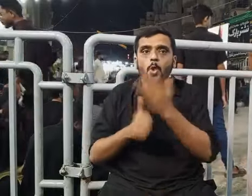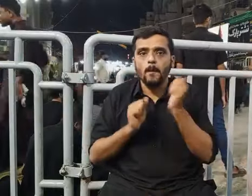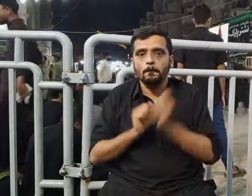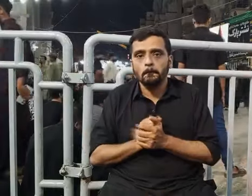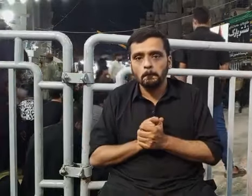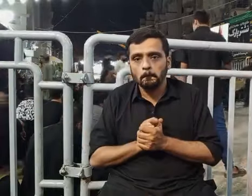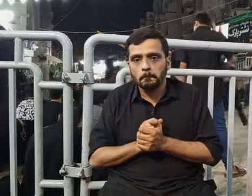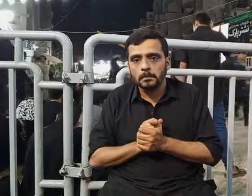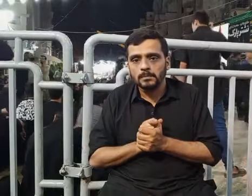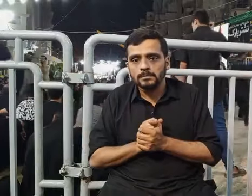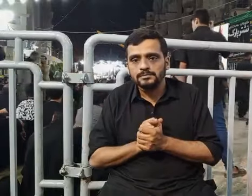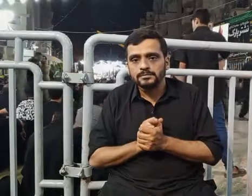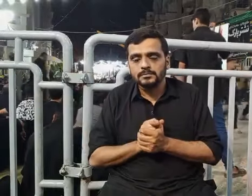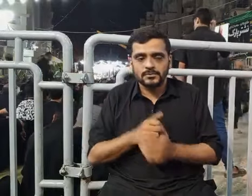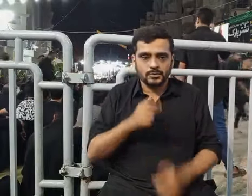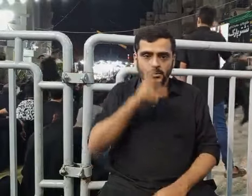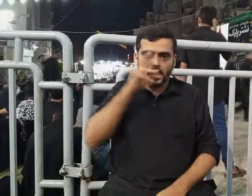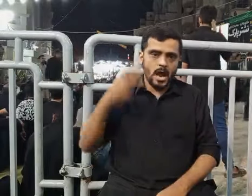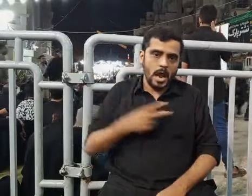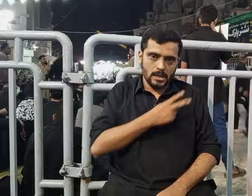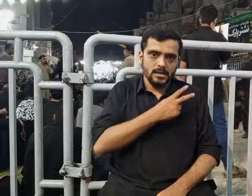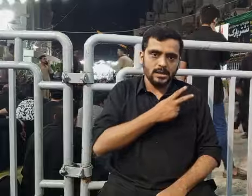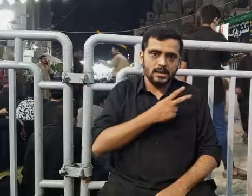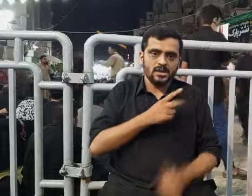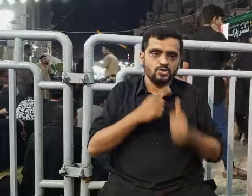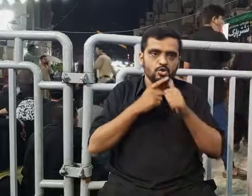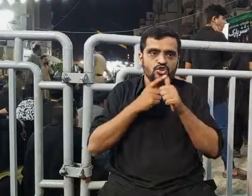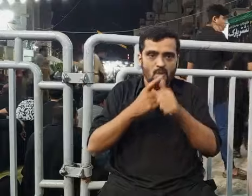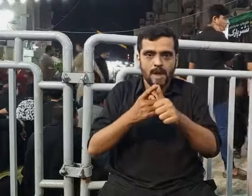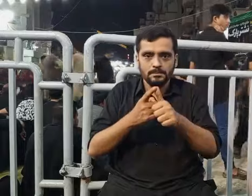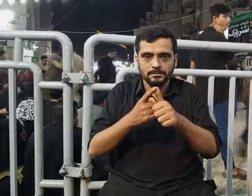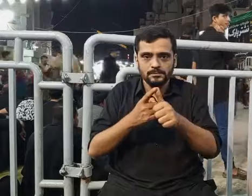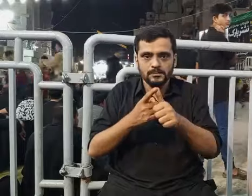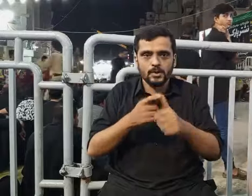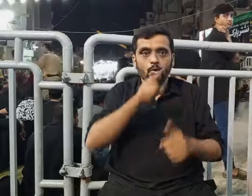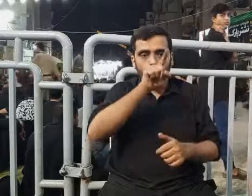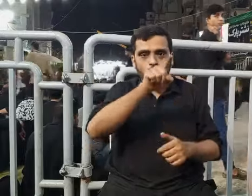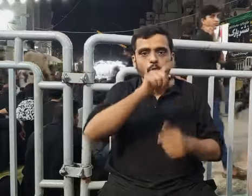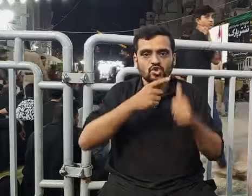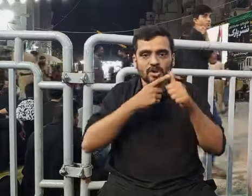مولا نے کیا کہا مادر ہے ان کی حضرت مریم سی پارسا وہ طیبہ ہے طاہرہ